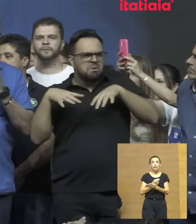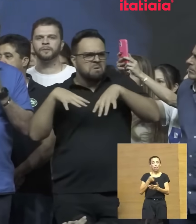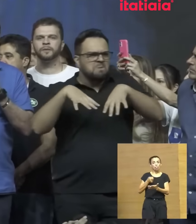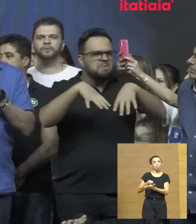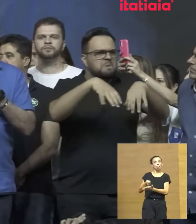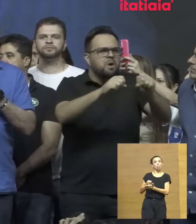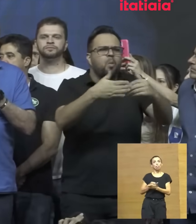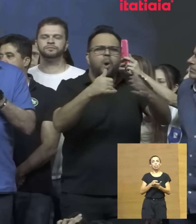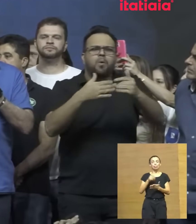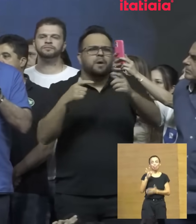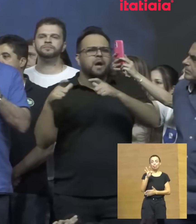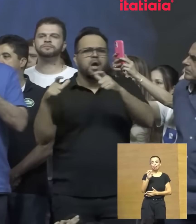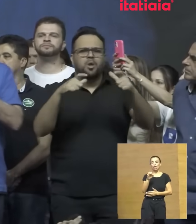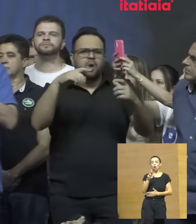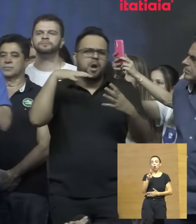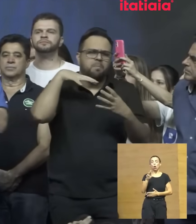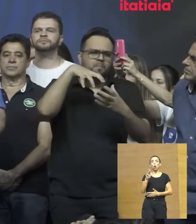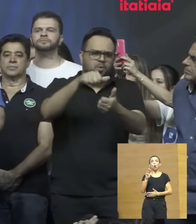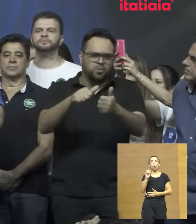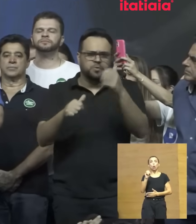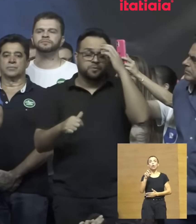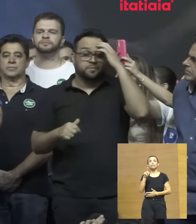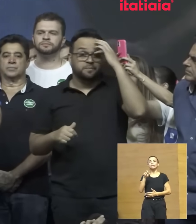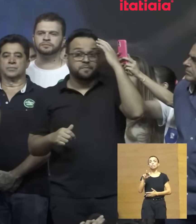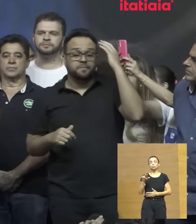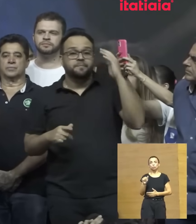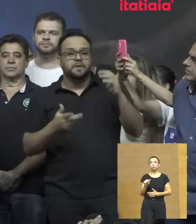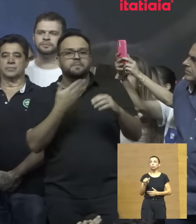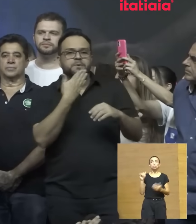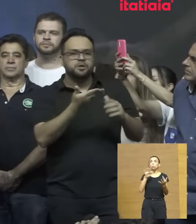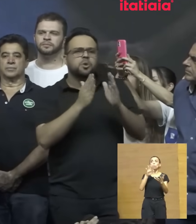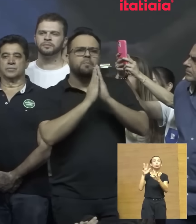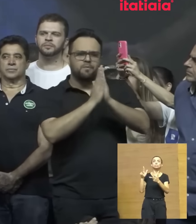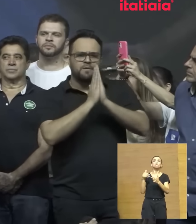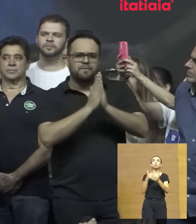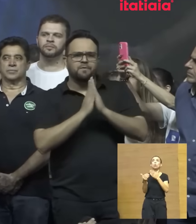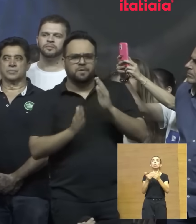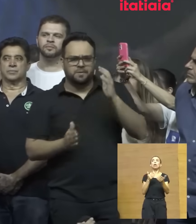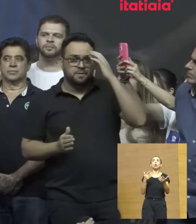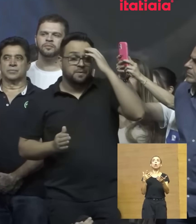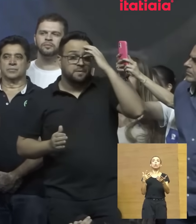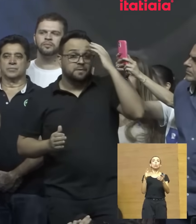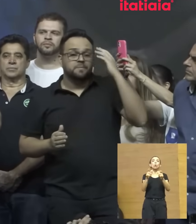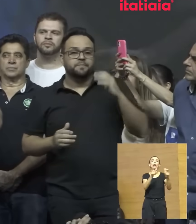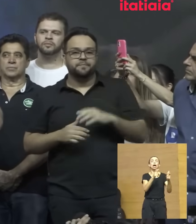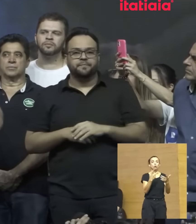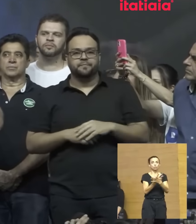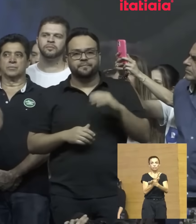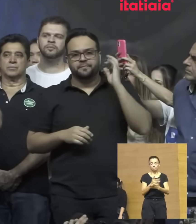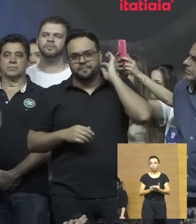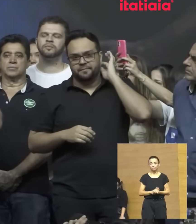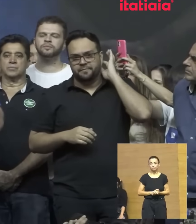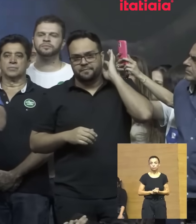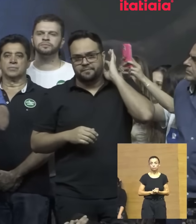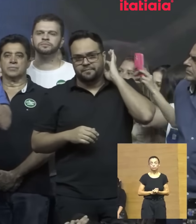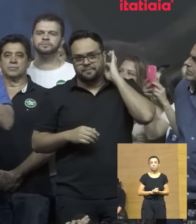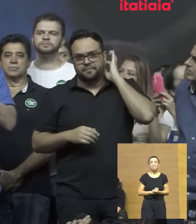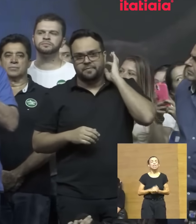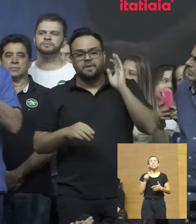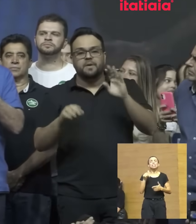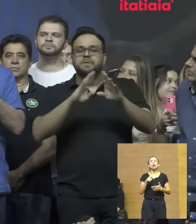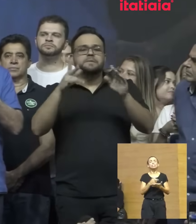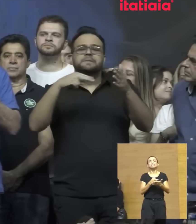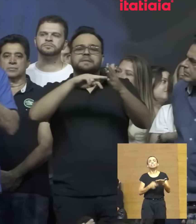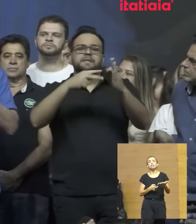mundo. Então, a nota de hoje, eu peço, por favor, especial atenção, que tem a ver com o nosso passado,